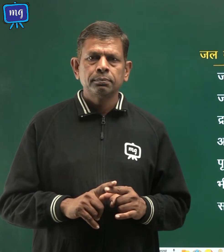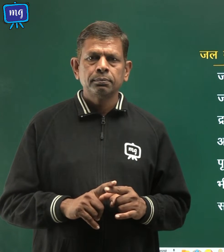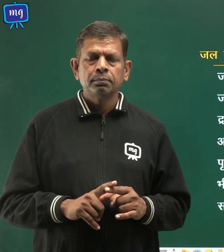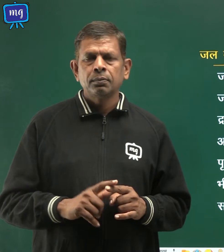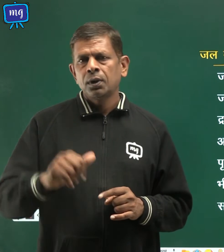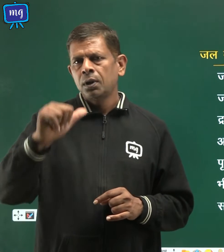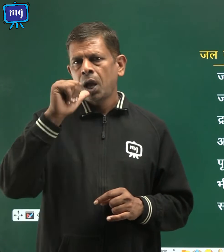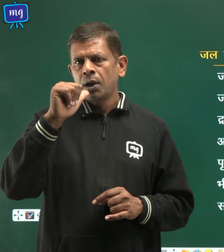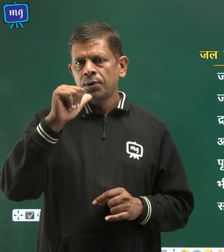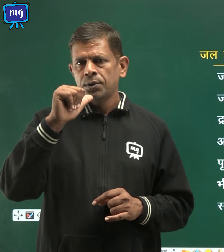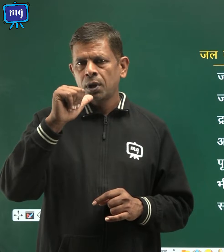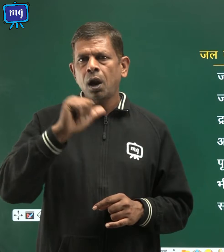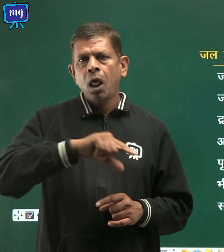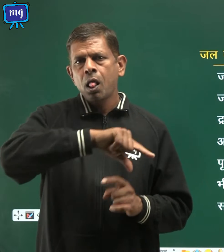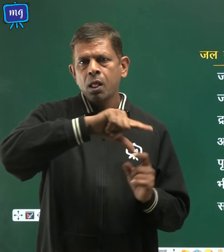जल चक्र द्वारा